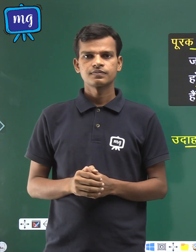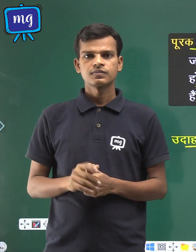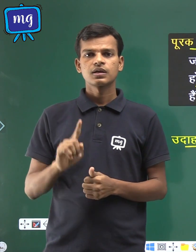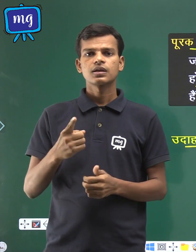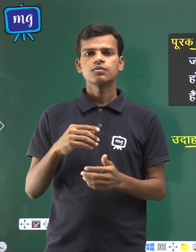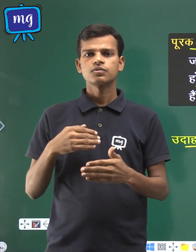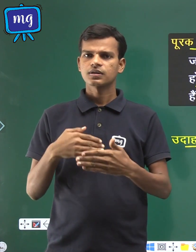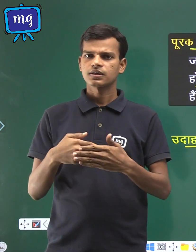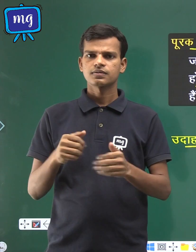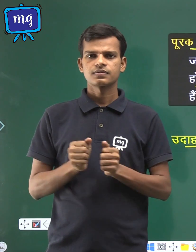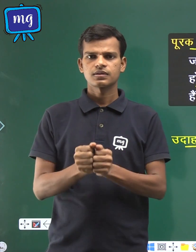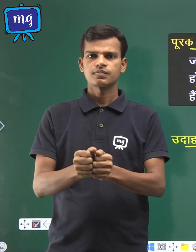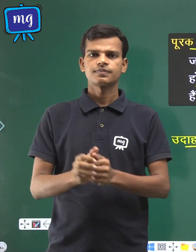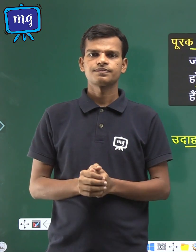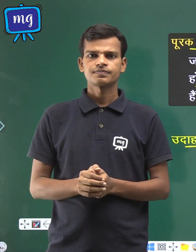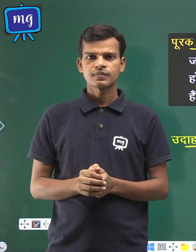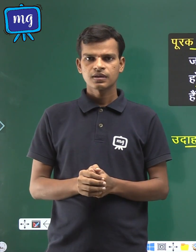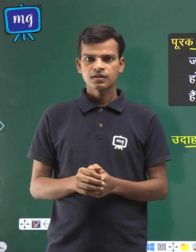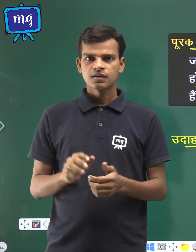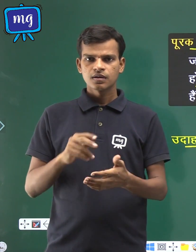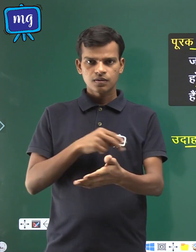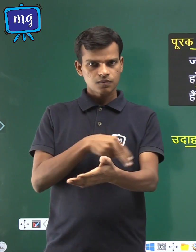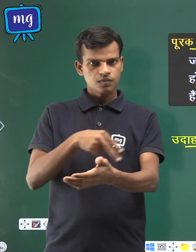एक दूसरे के पूरक कोण हैं।